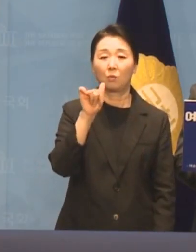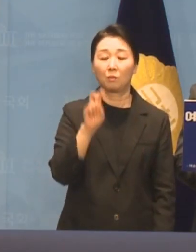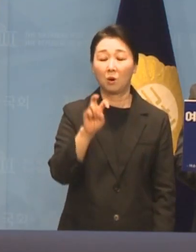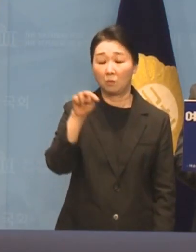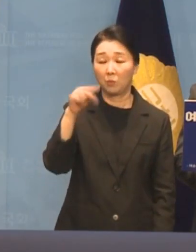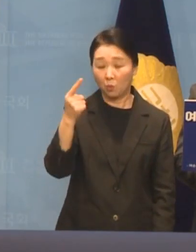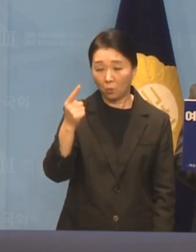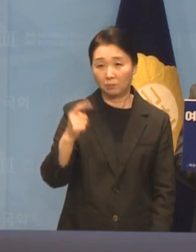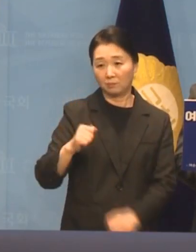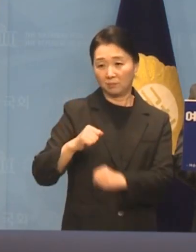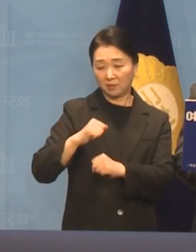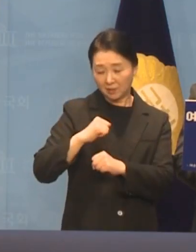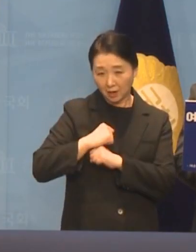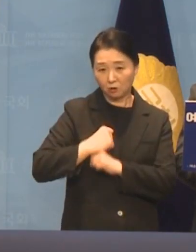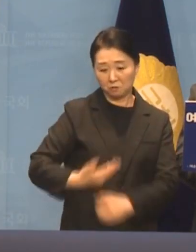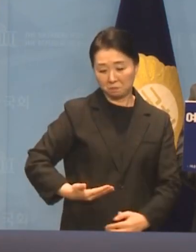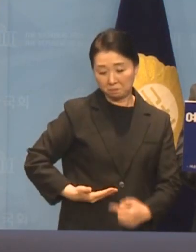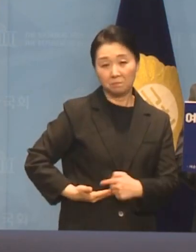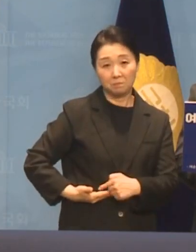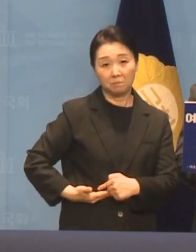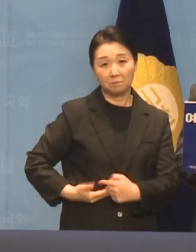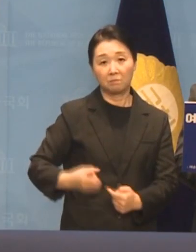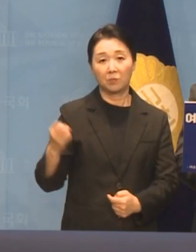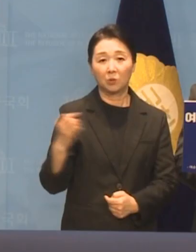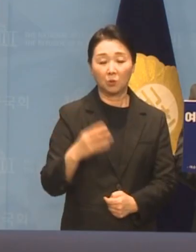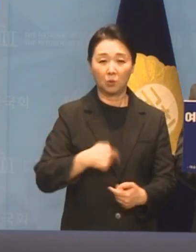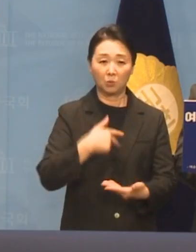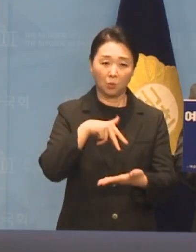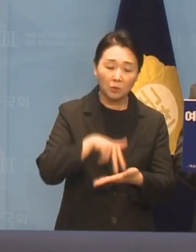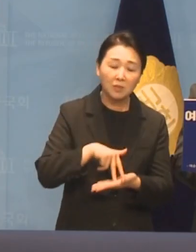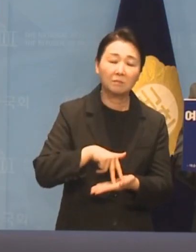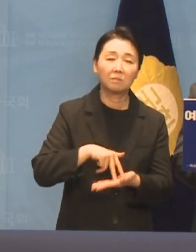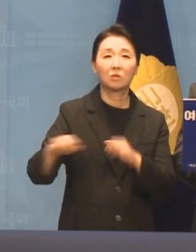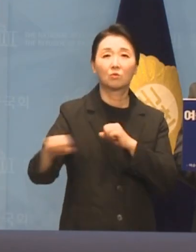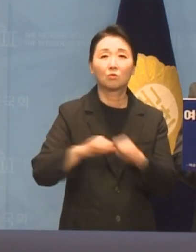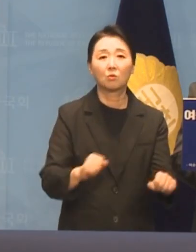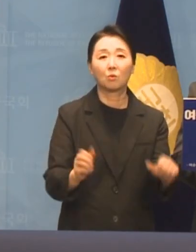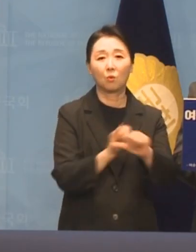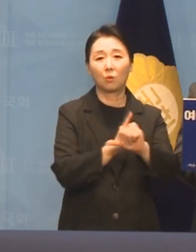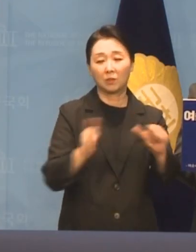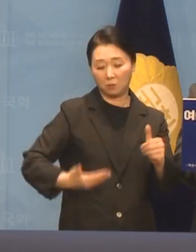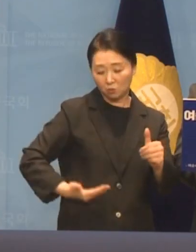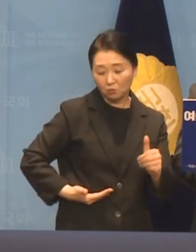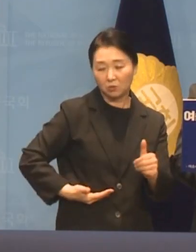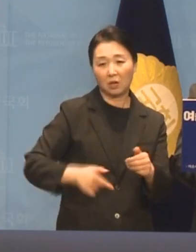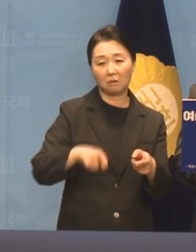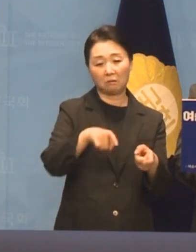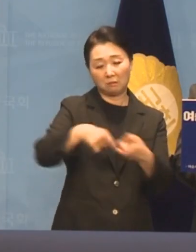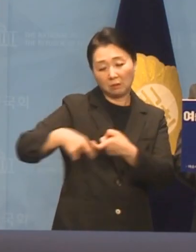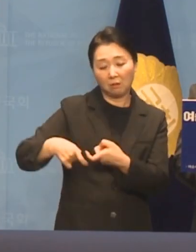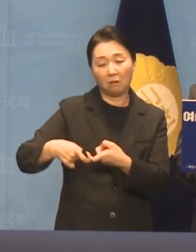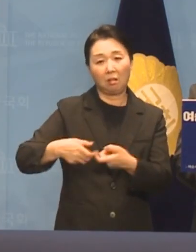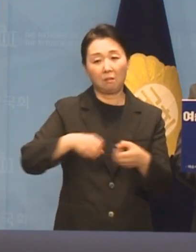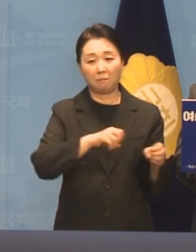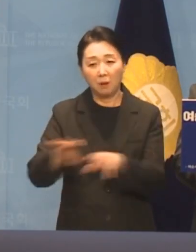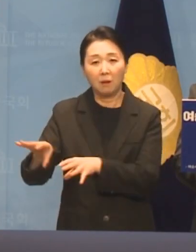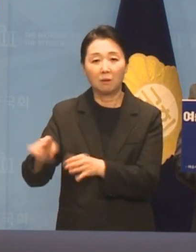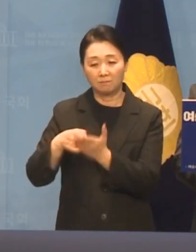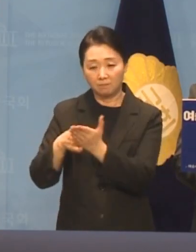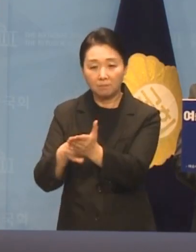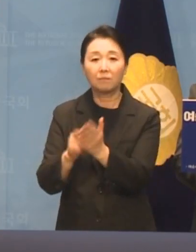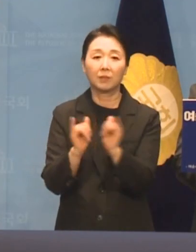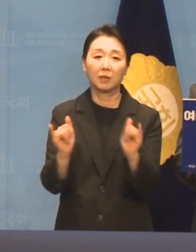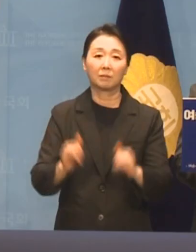장군 등 독립운동가 5인의 흉상철거 추진을 주도한 인물입니다.